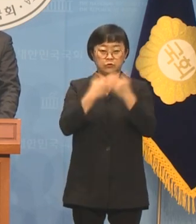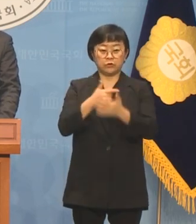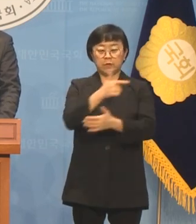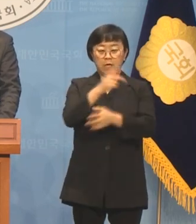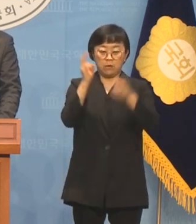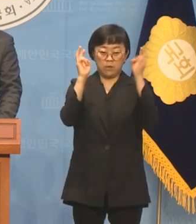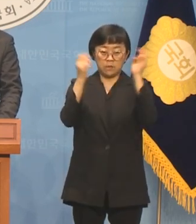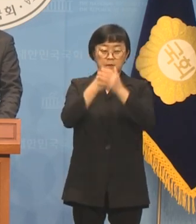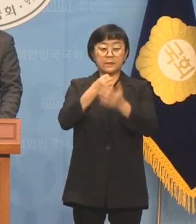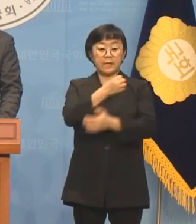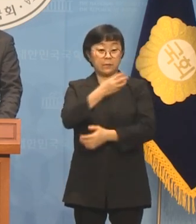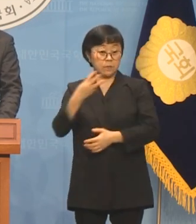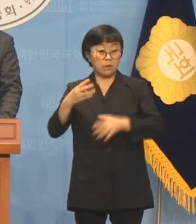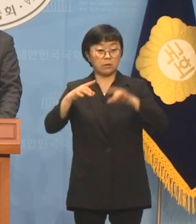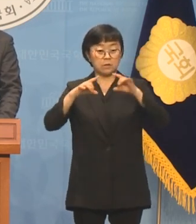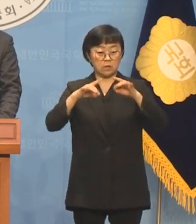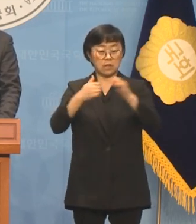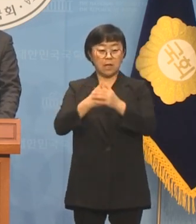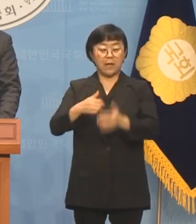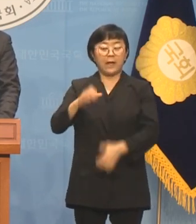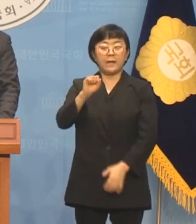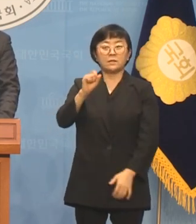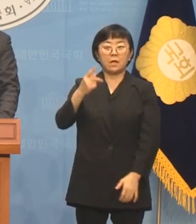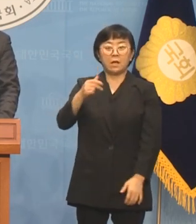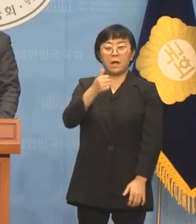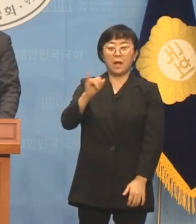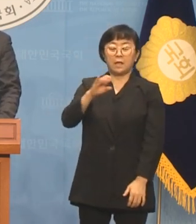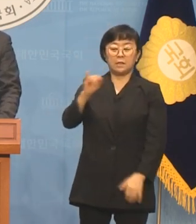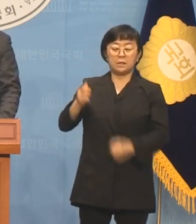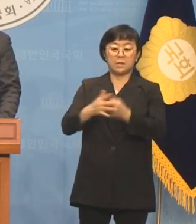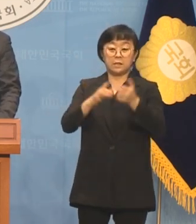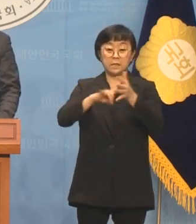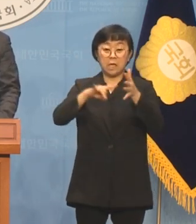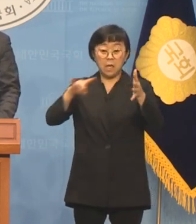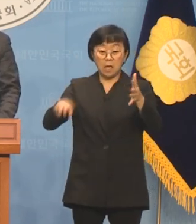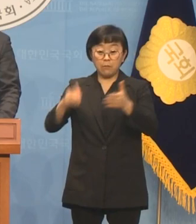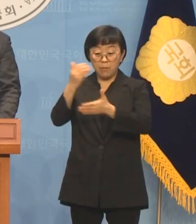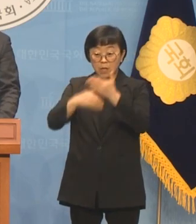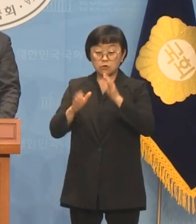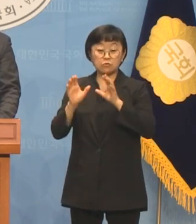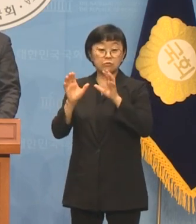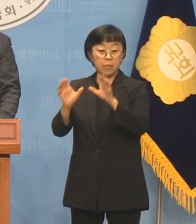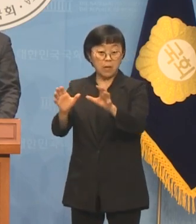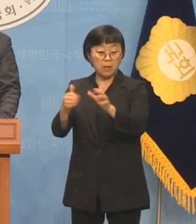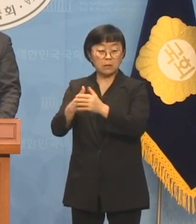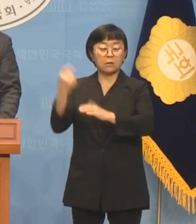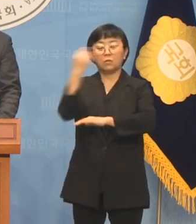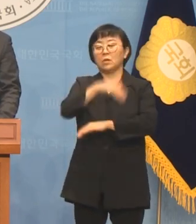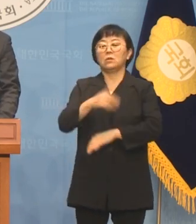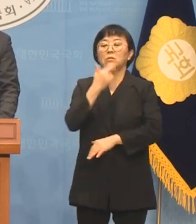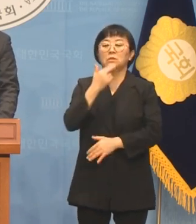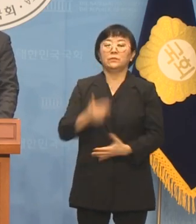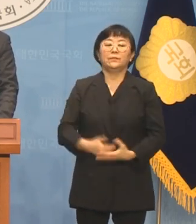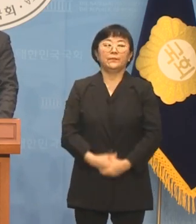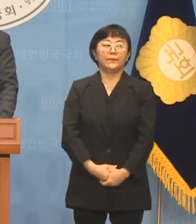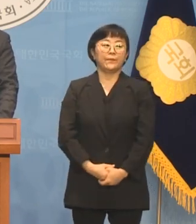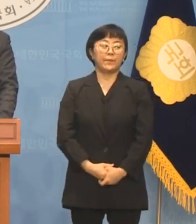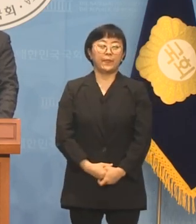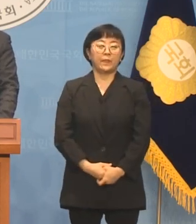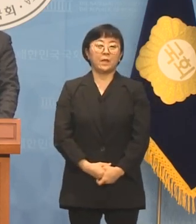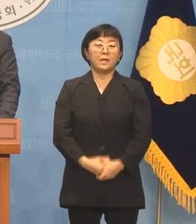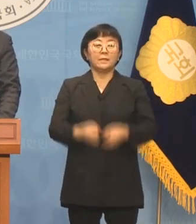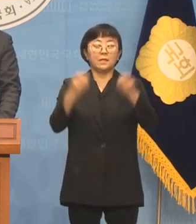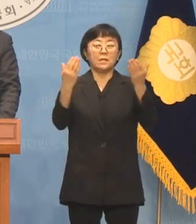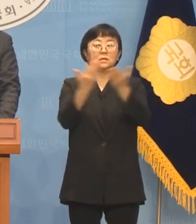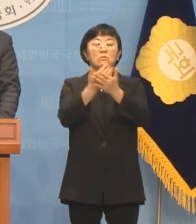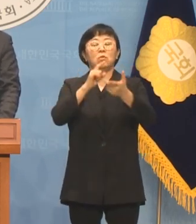대기업인 삼성전자, SK하이닉스에 세액 공제를 몰아주는 것 이상 아무런 전략이 없습니다.